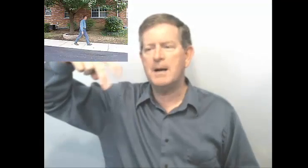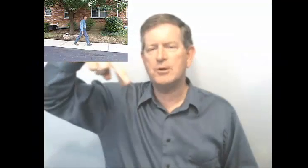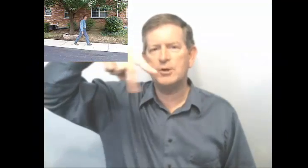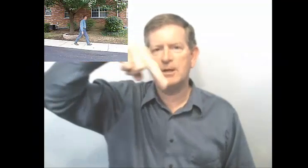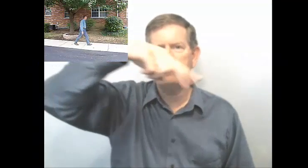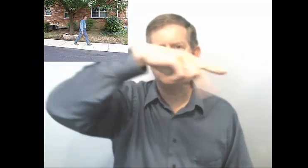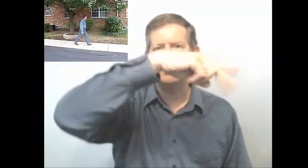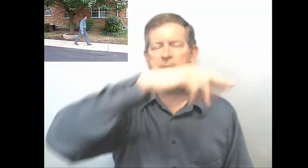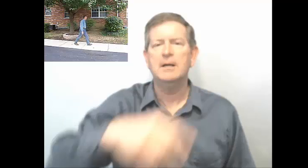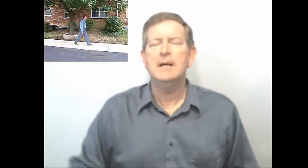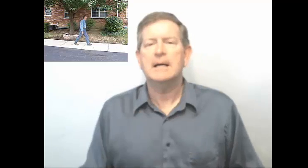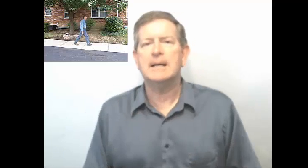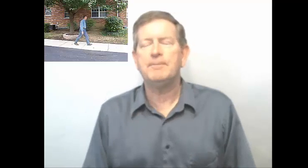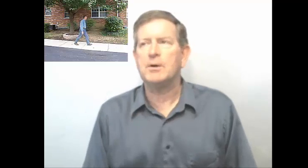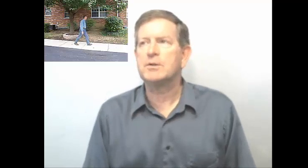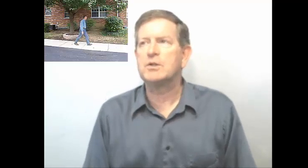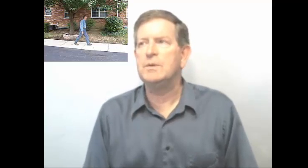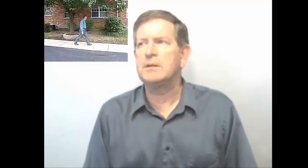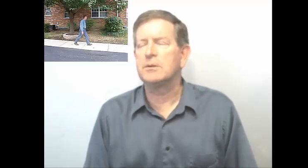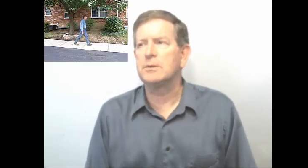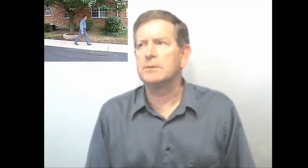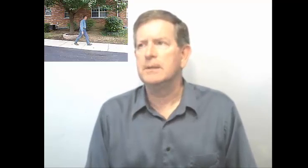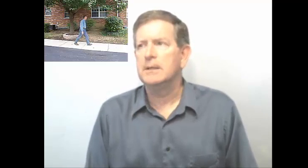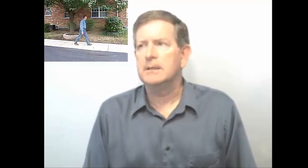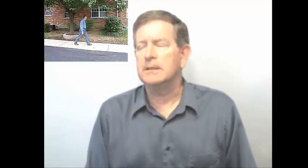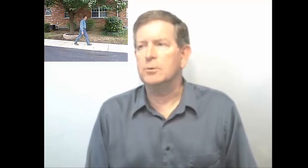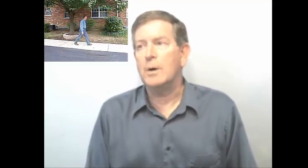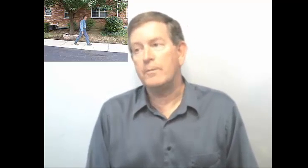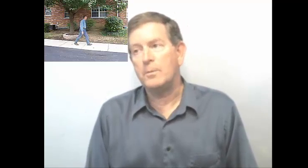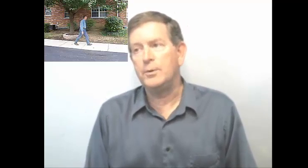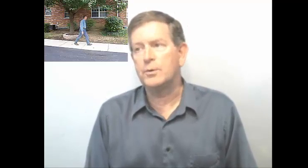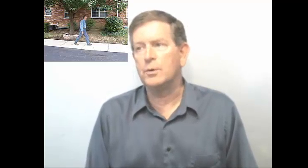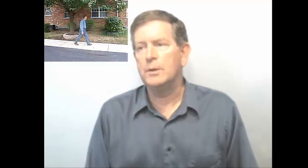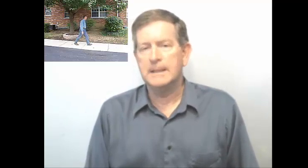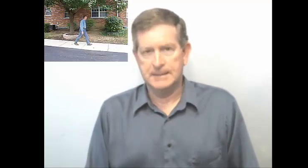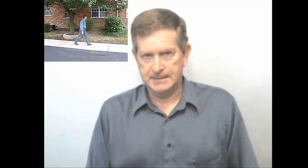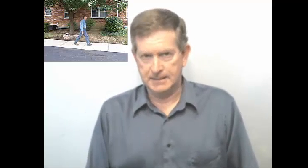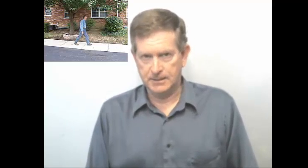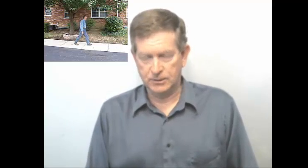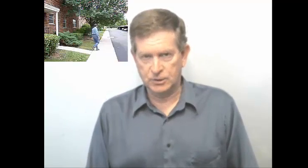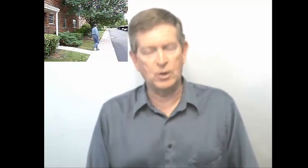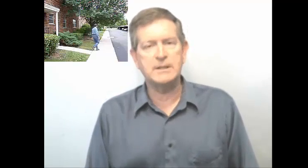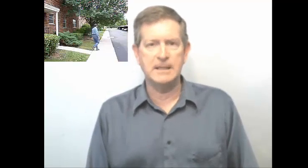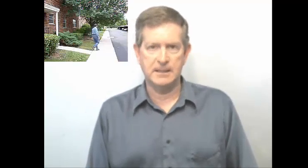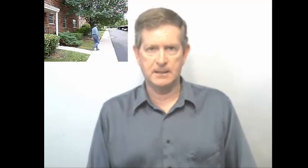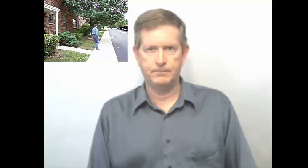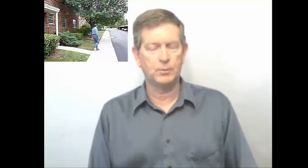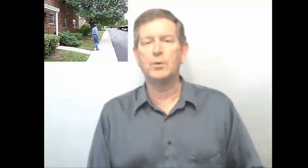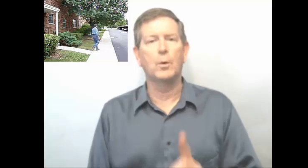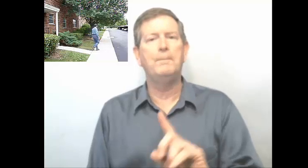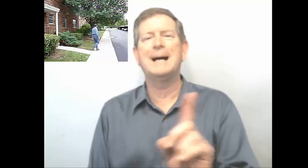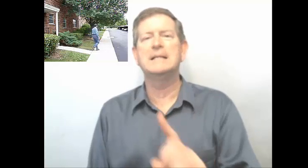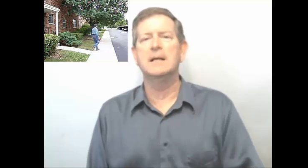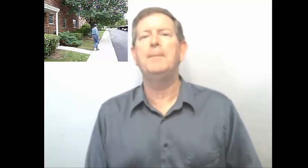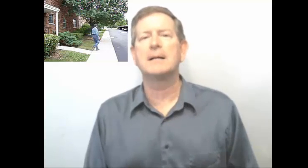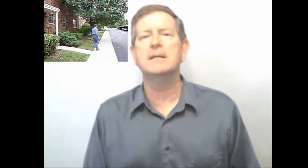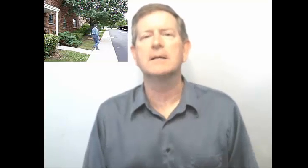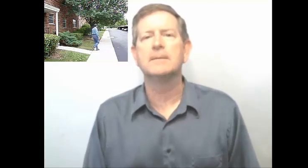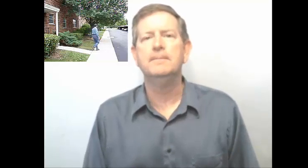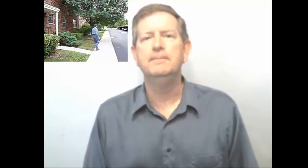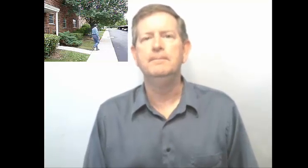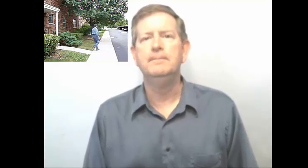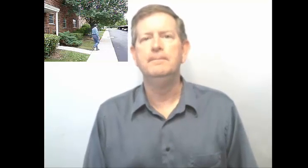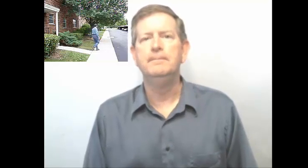Oui, marcher, marcher. Ensuite, ou avant plutôt, sortir. Non, non, non, partir,